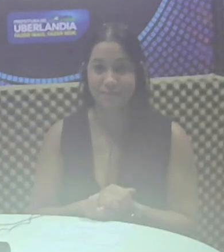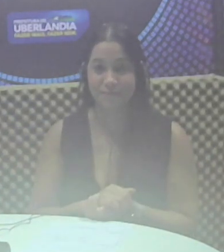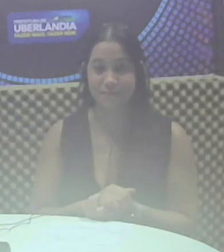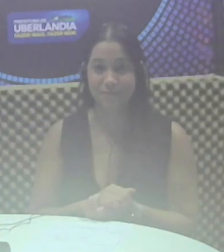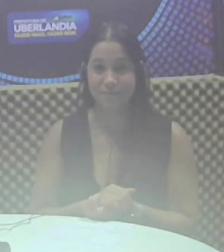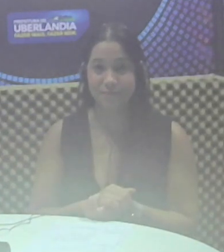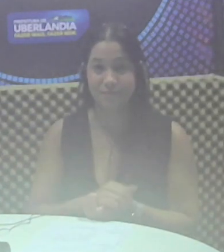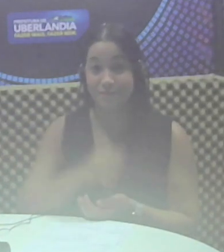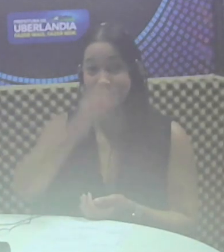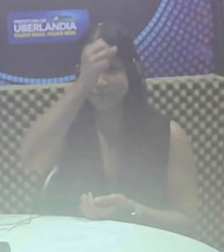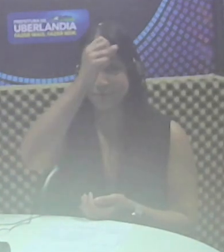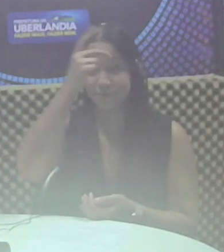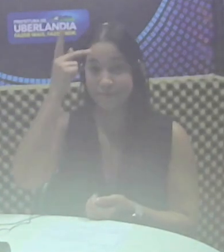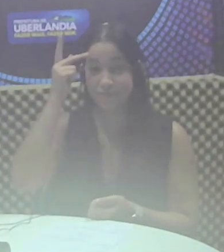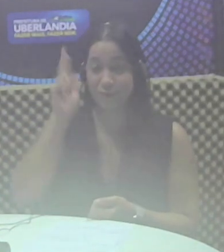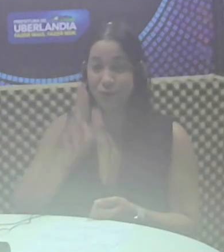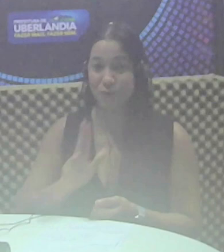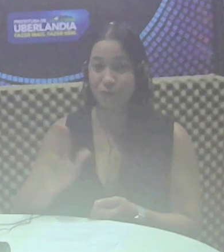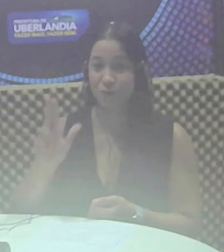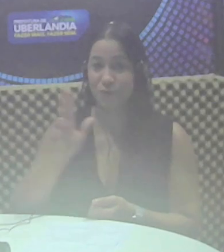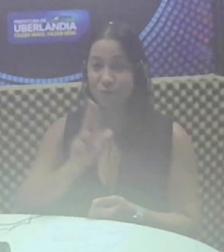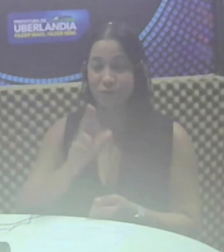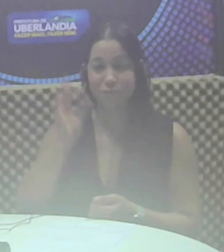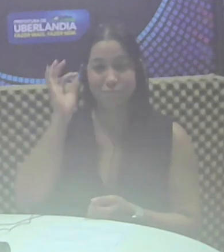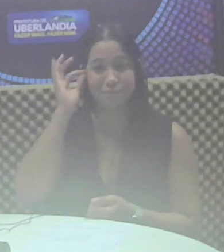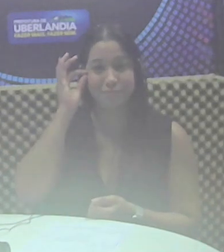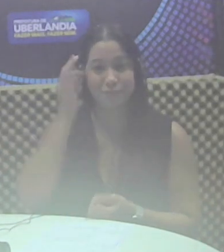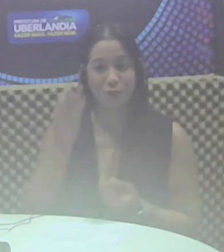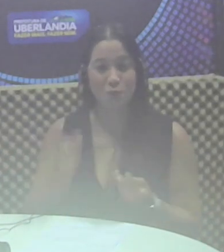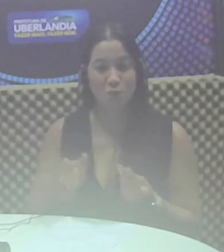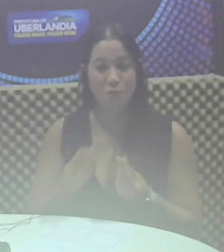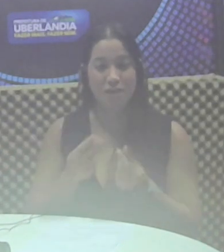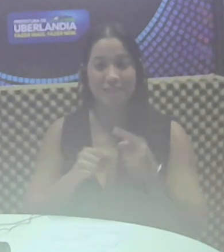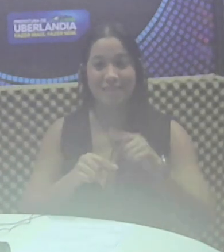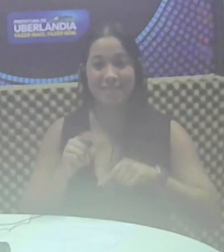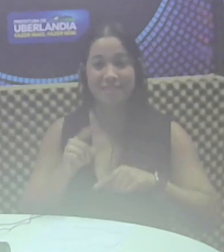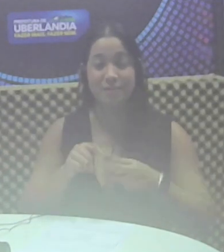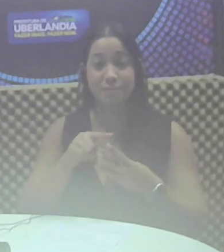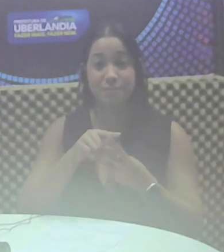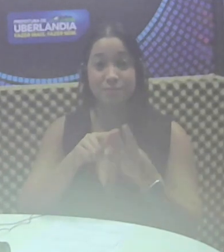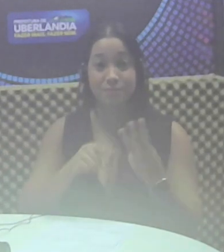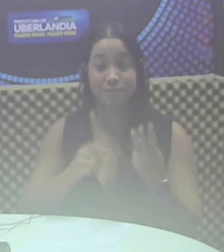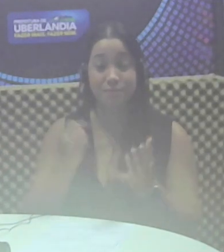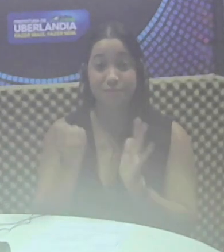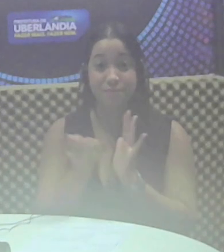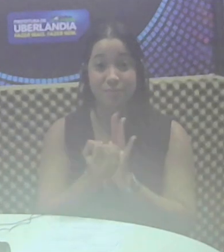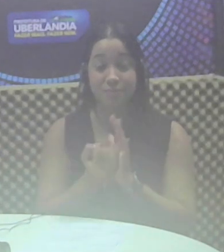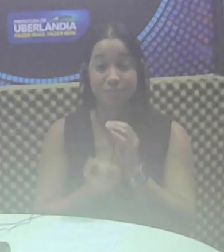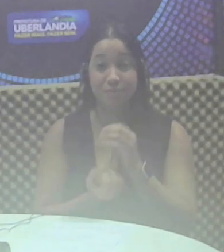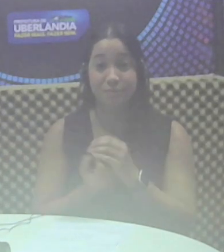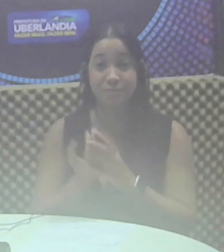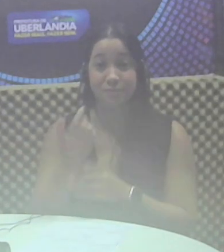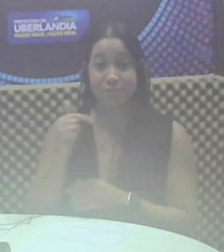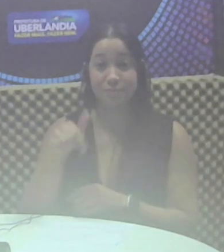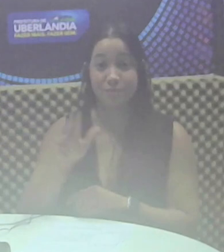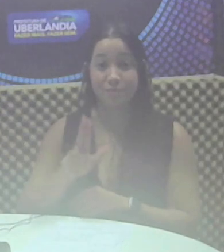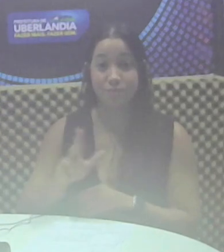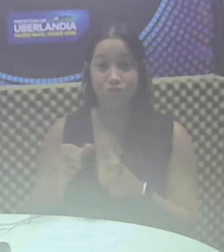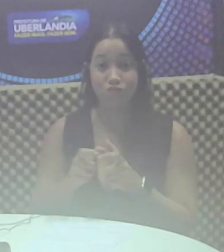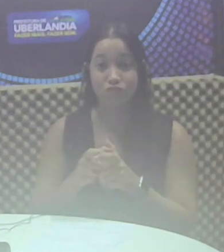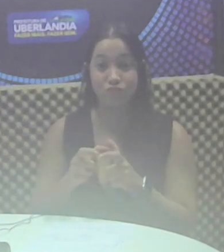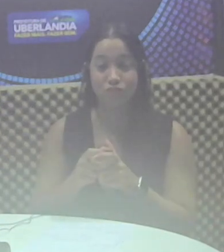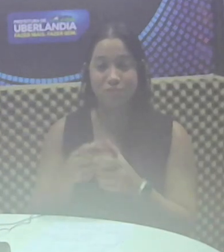A Prefeitura de Uberlândia acaba de atestar a qualidade de produtos de 3 marcas criadas por produtores rurais de pequeno porte